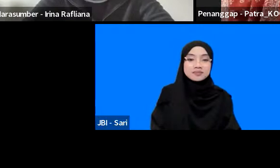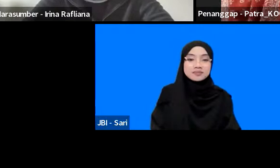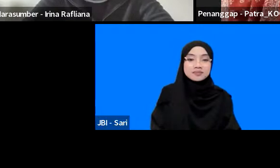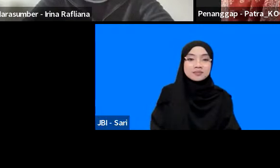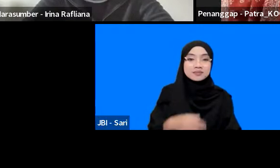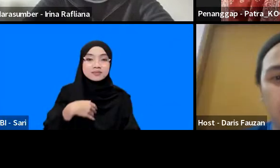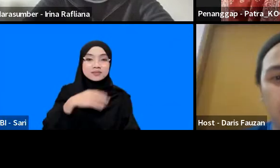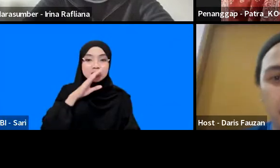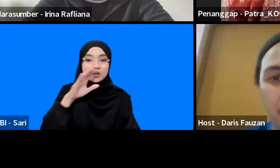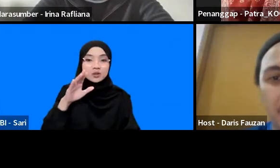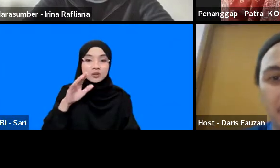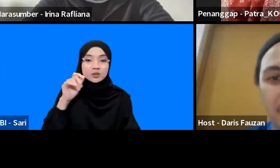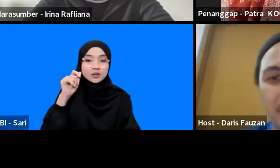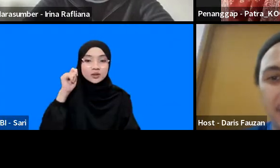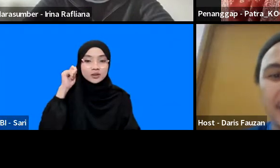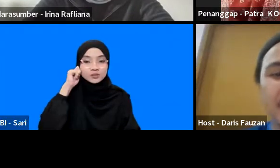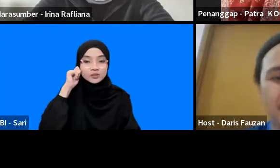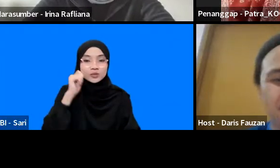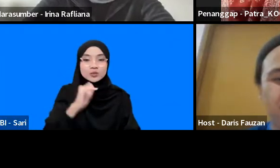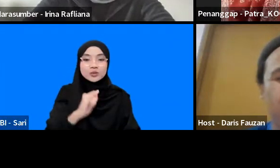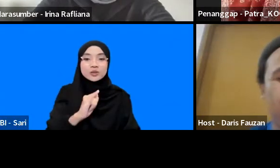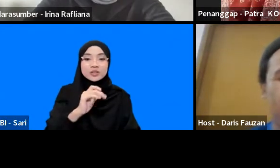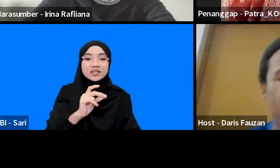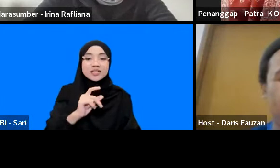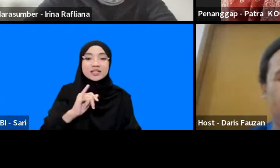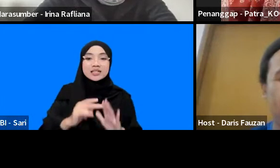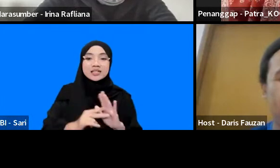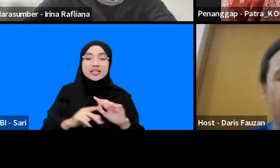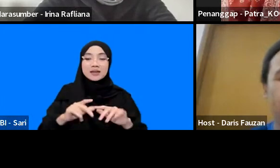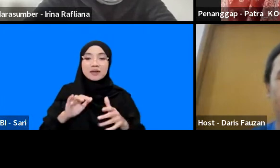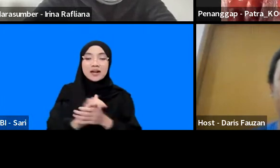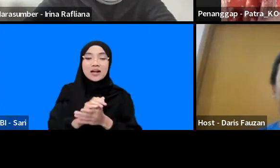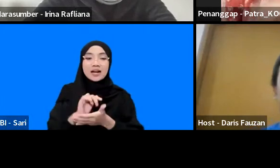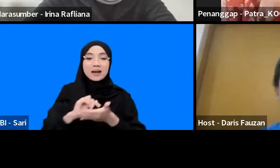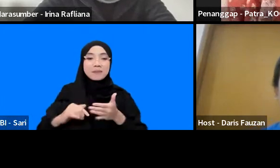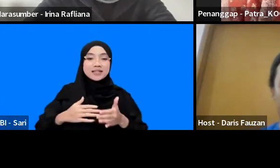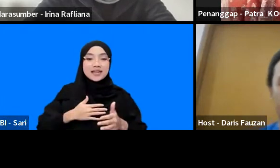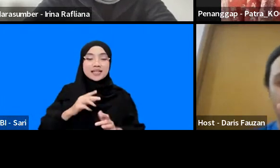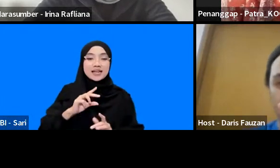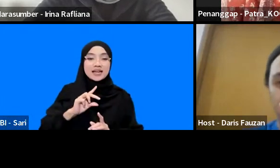dengan Ibu Irina perkenalkan saya Retno